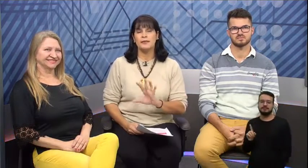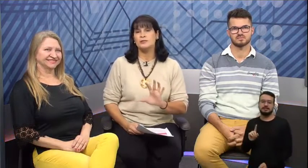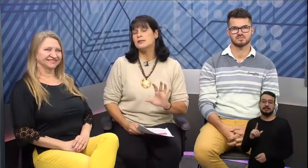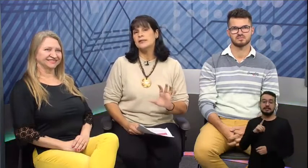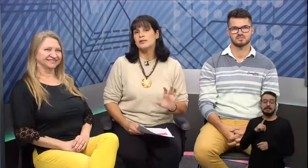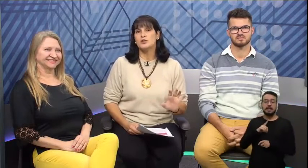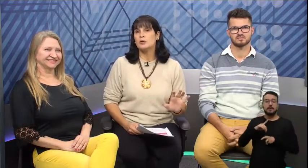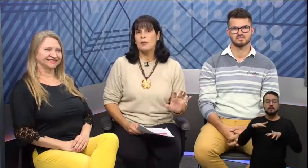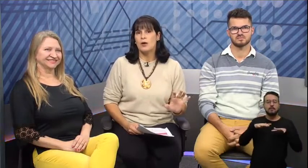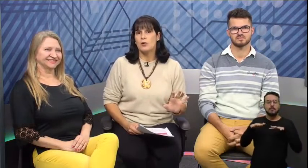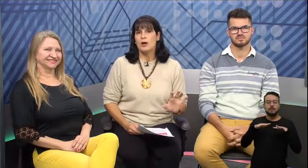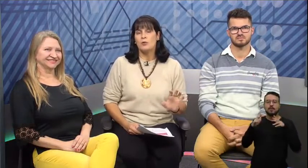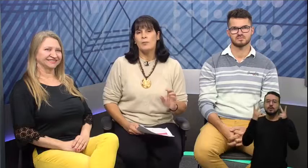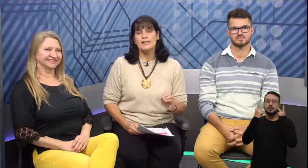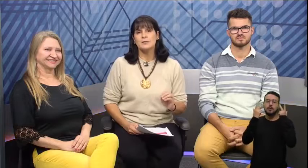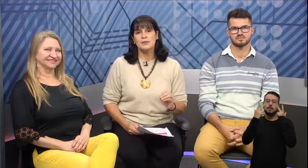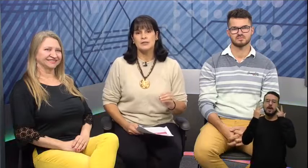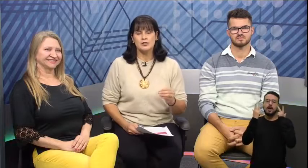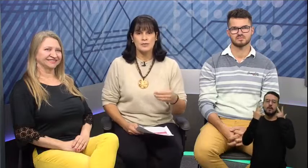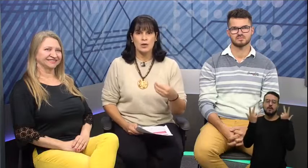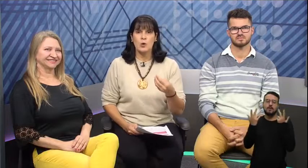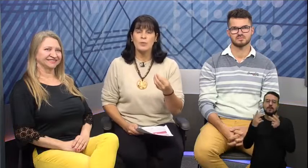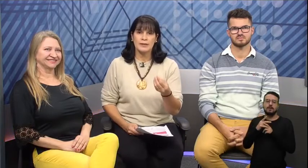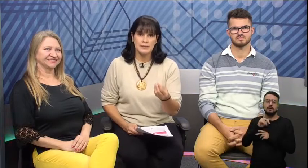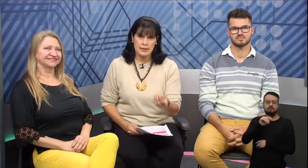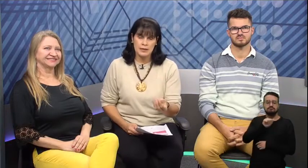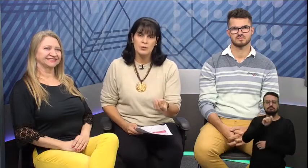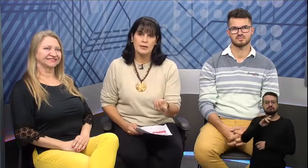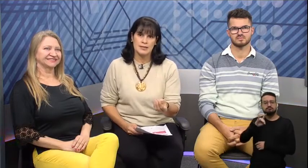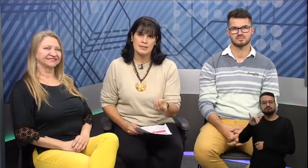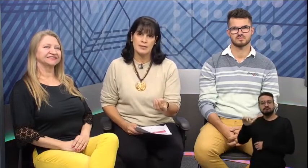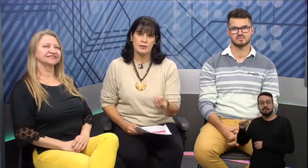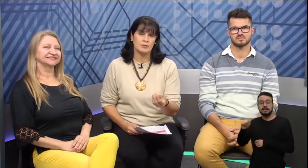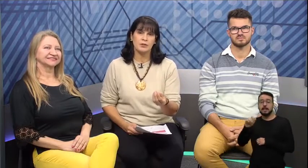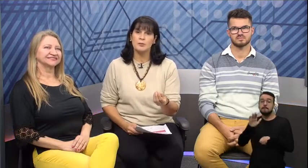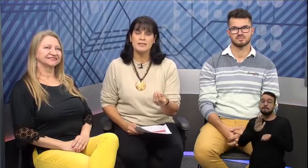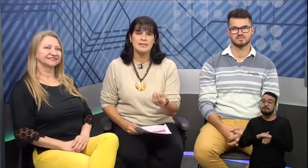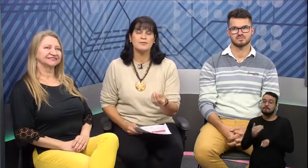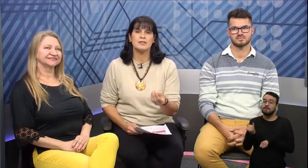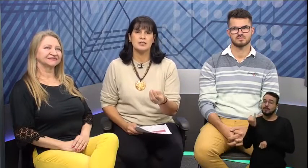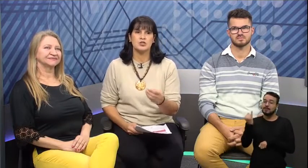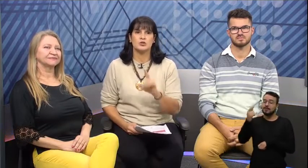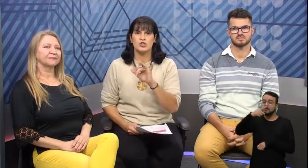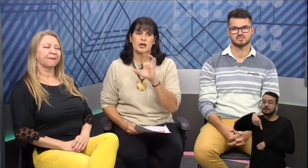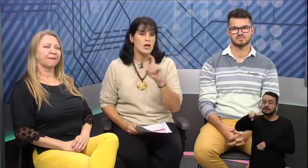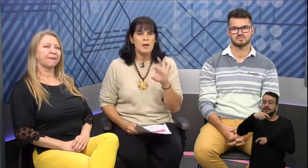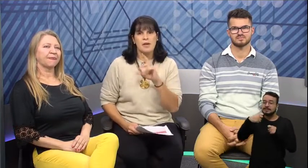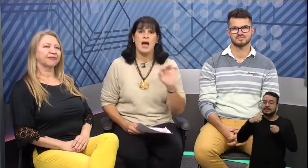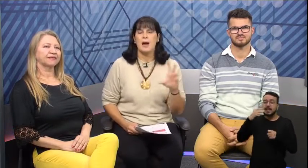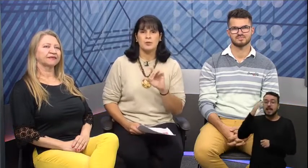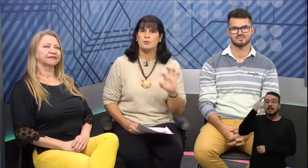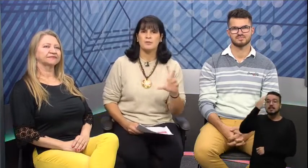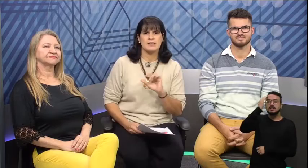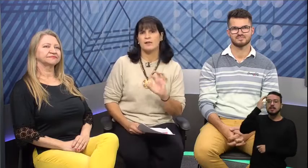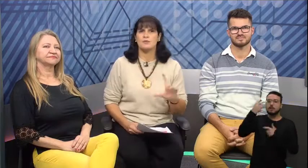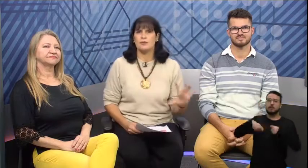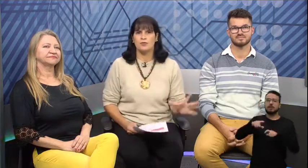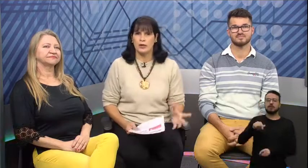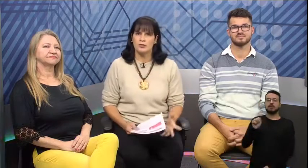movimento normal. O mais importante é você compreender o que eles escreveram. Então, não precisa fazer datilologia bem rápido para mostrar que você é fluente ou